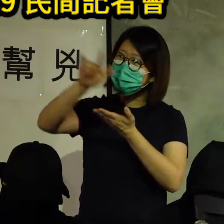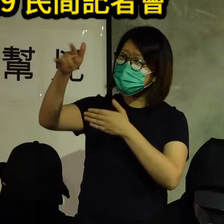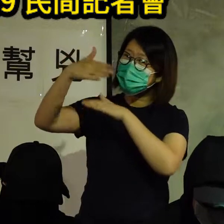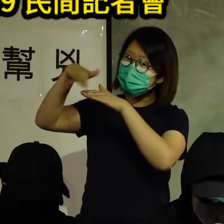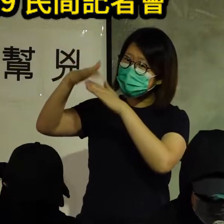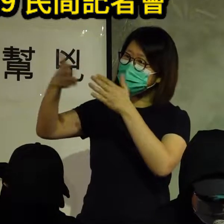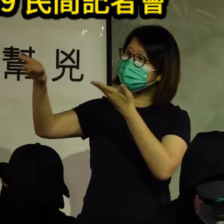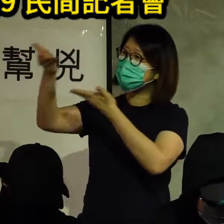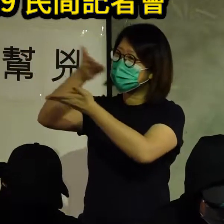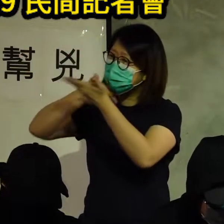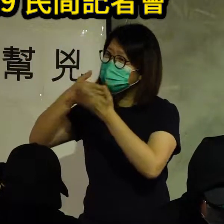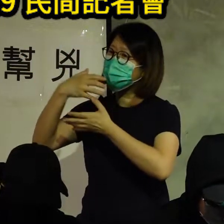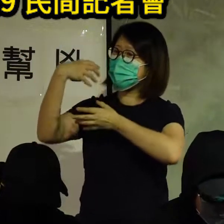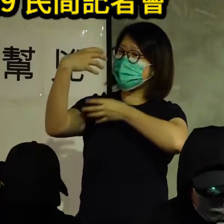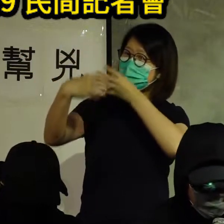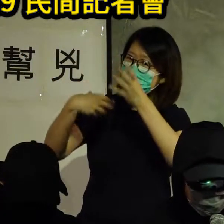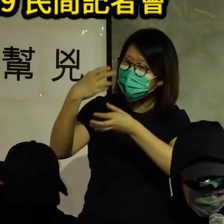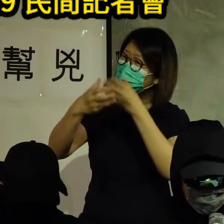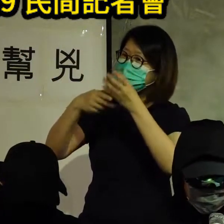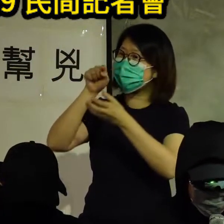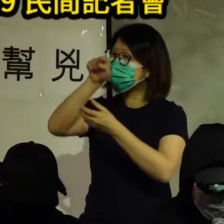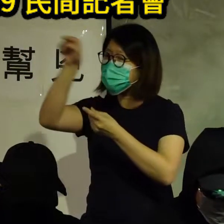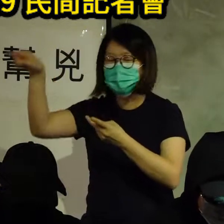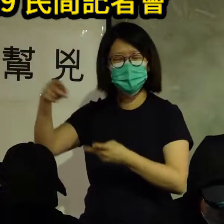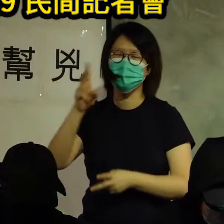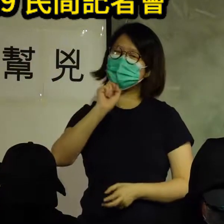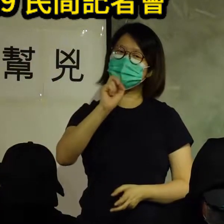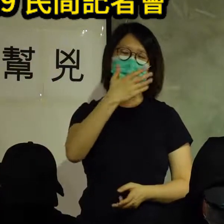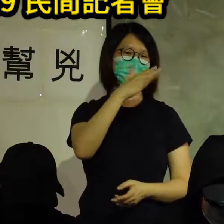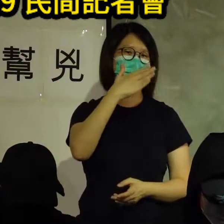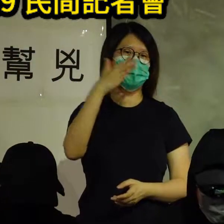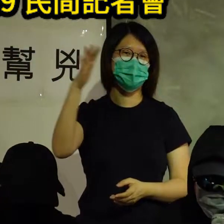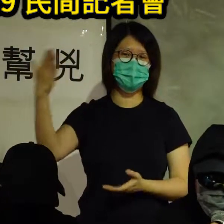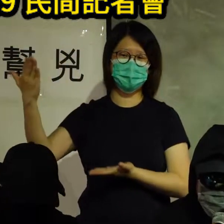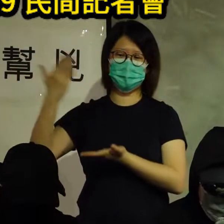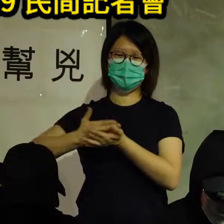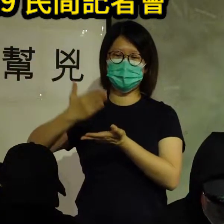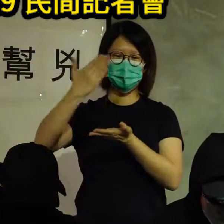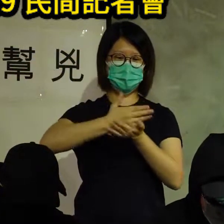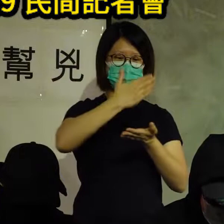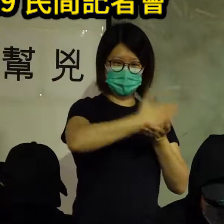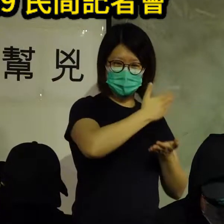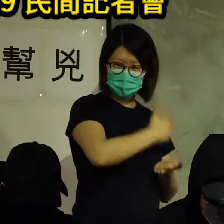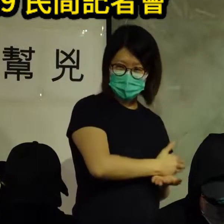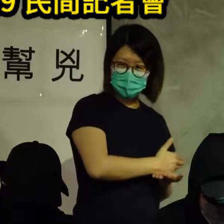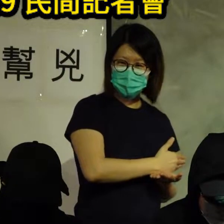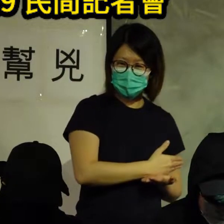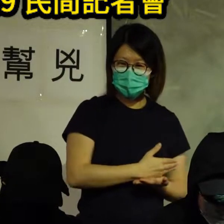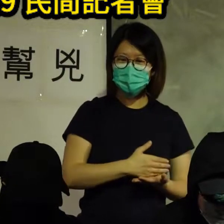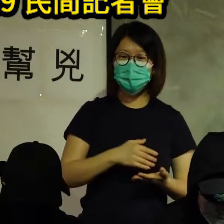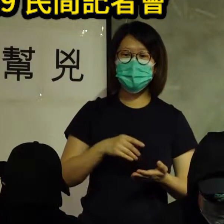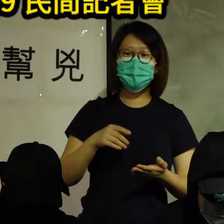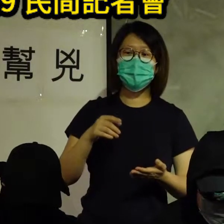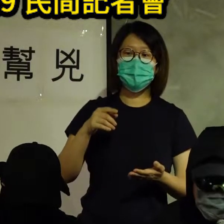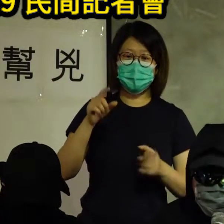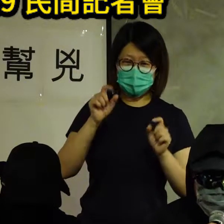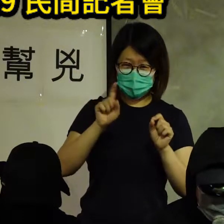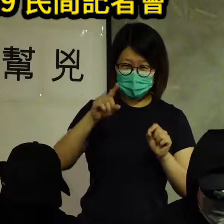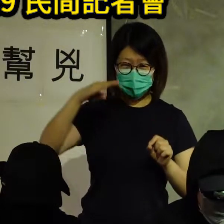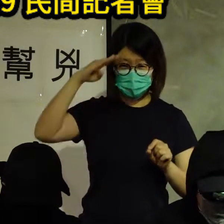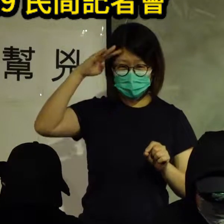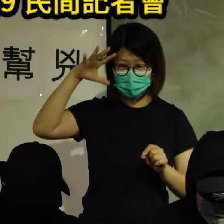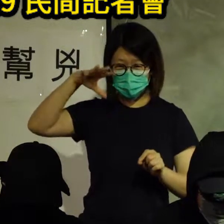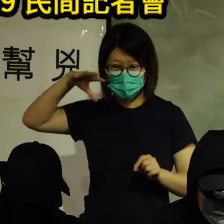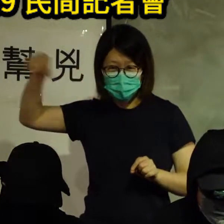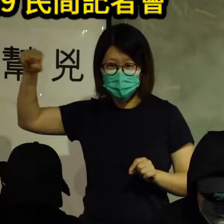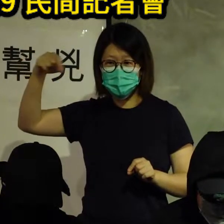部門面前爭取如同合理化打壓暴行即使在